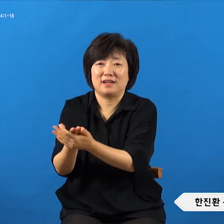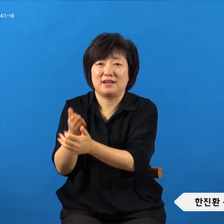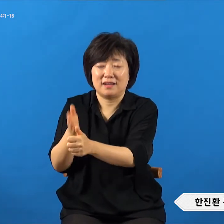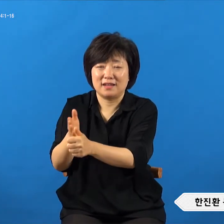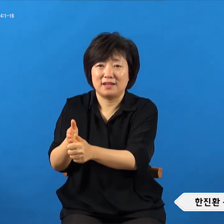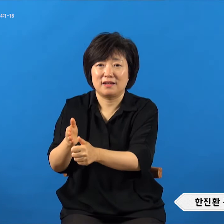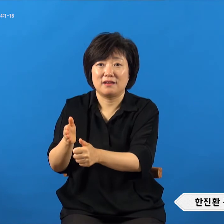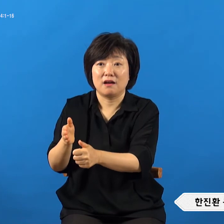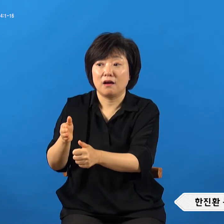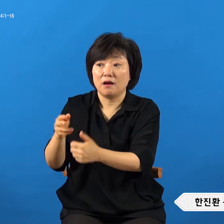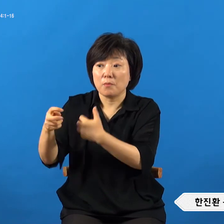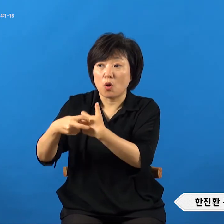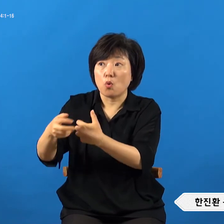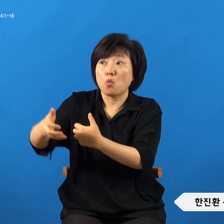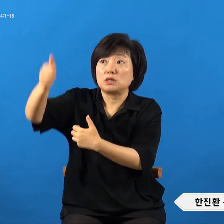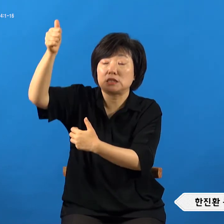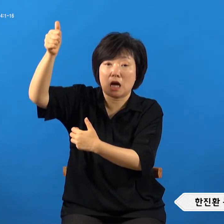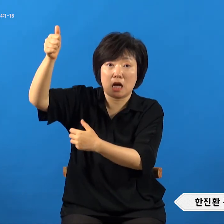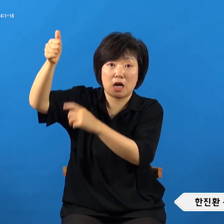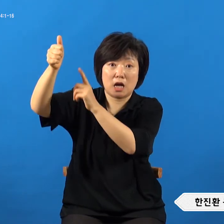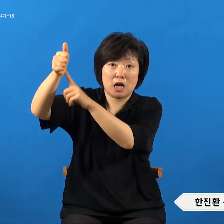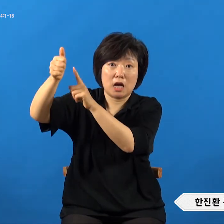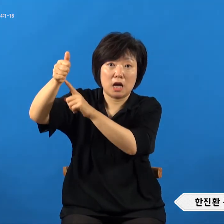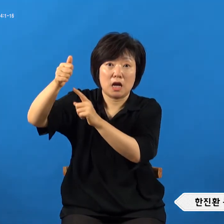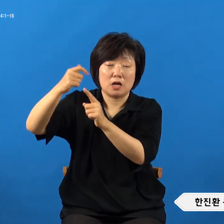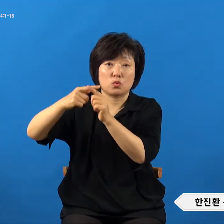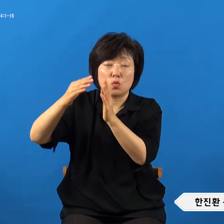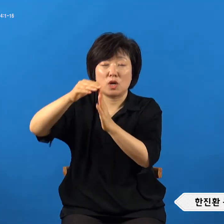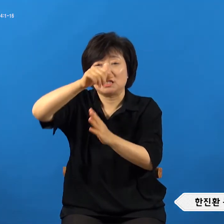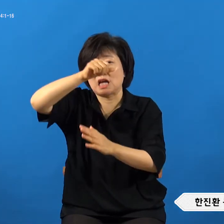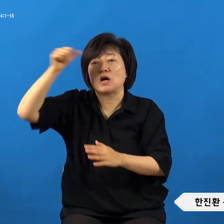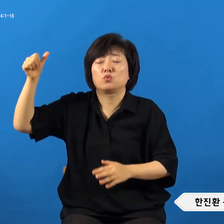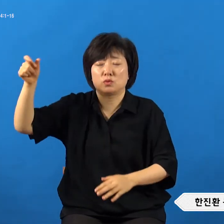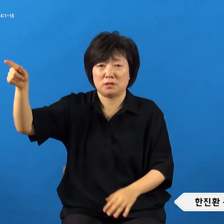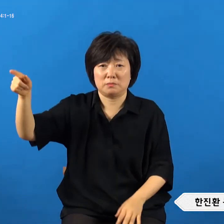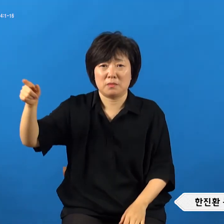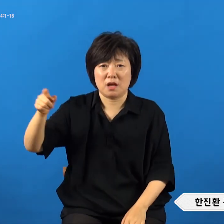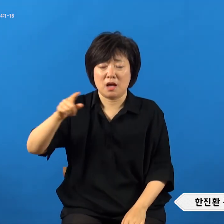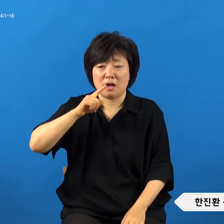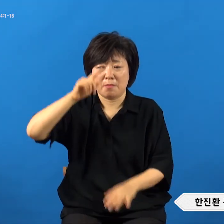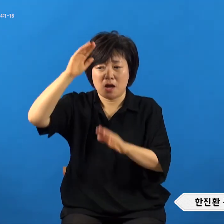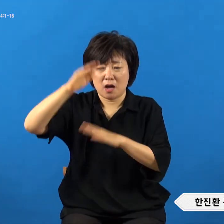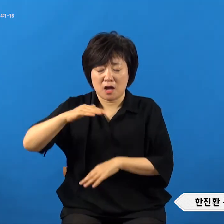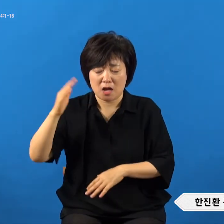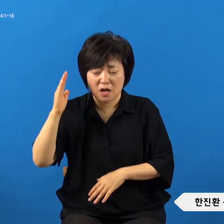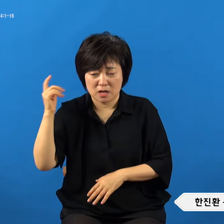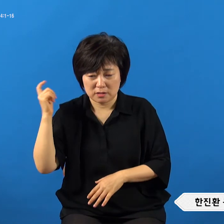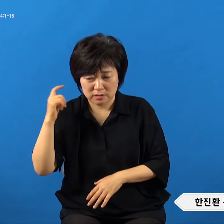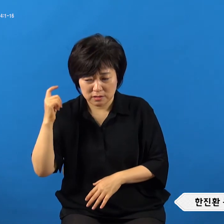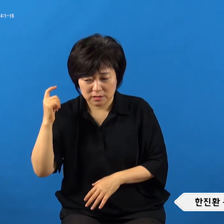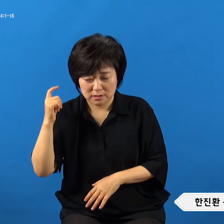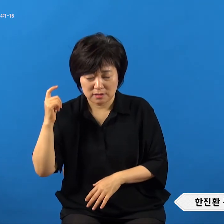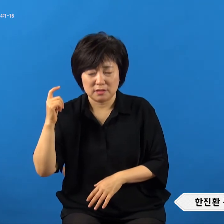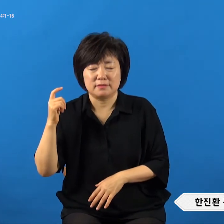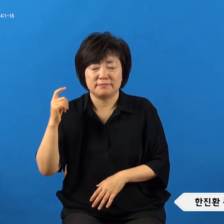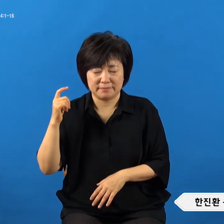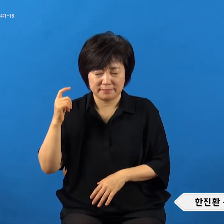교회 장로님입니다. 장로님이 염신 눈물을 흘리면서 그 얘기를 듣다가